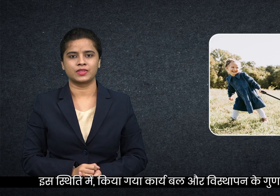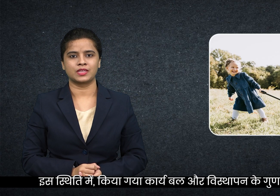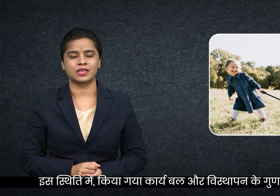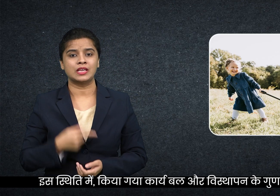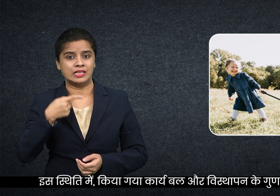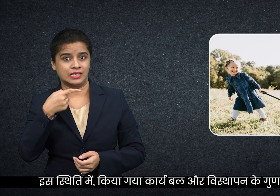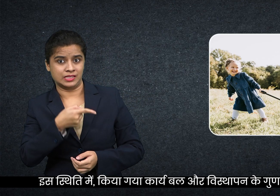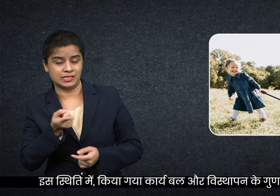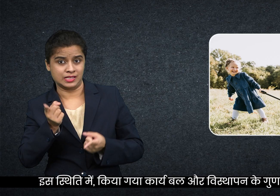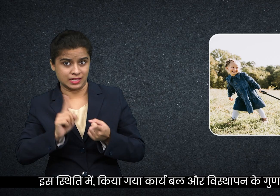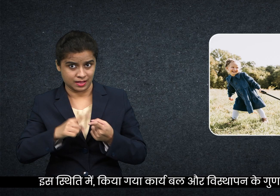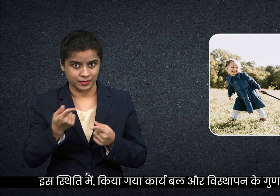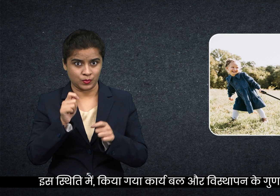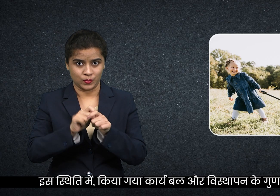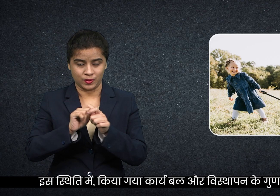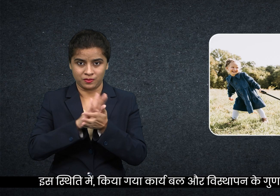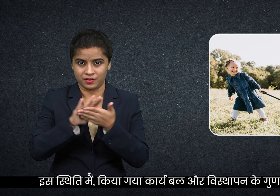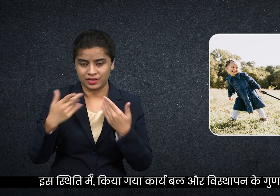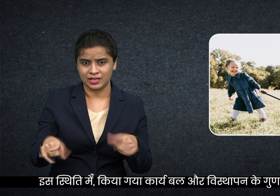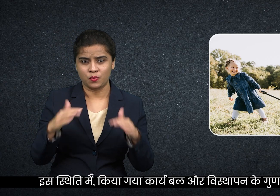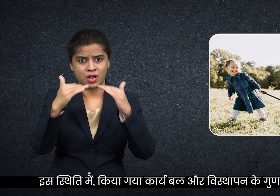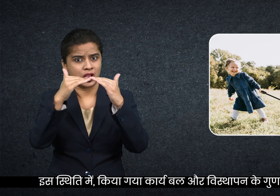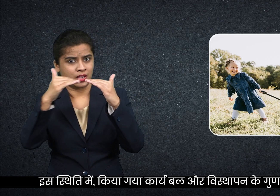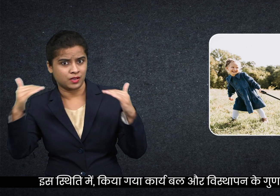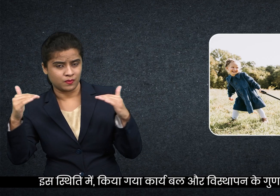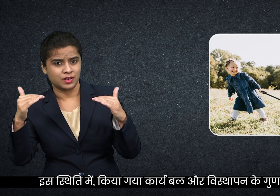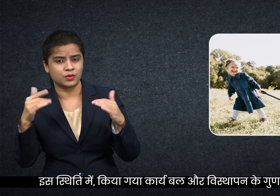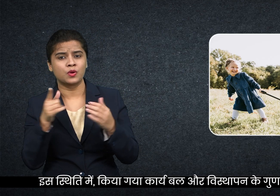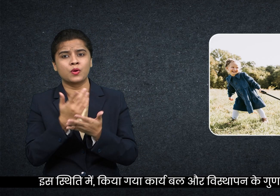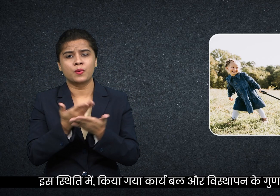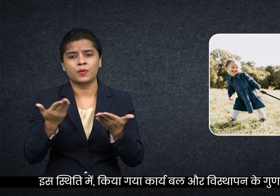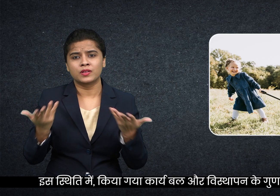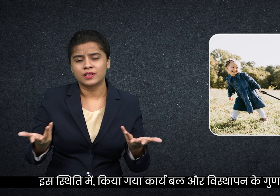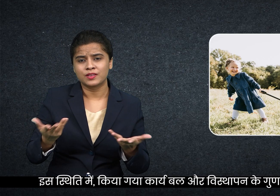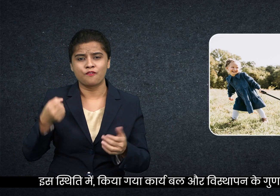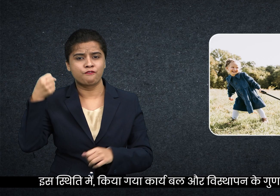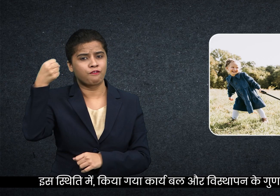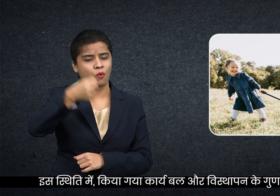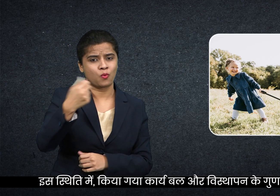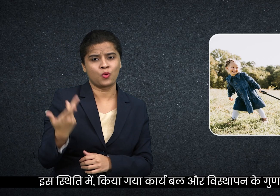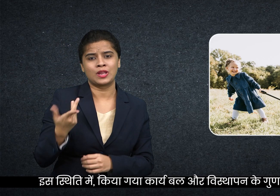इस स्थिति में किए गए कार्य बल और विस्थापन के गुणनफल के बराबर होगा।